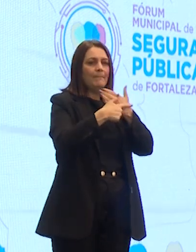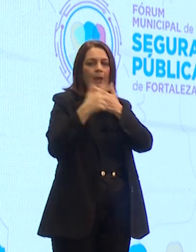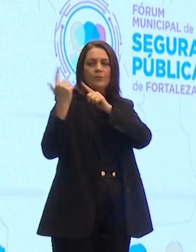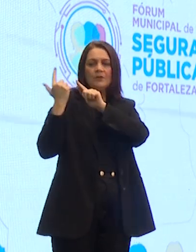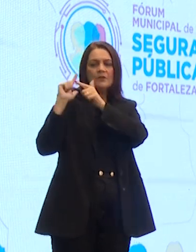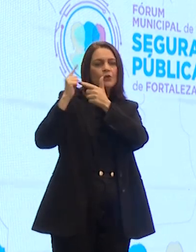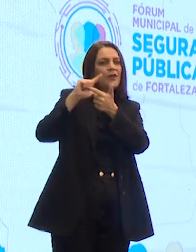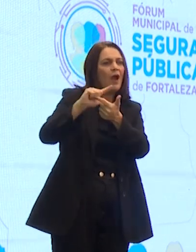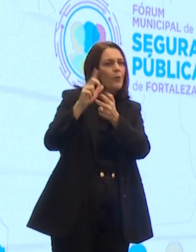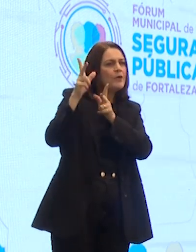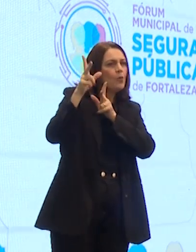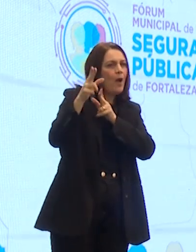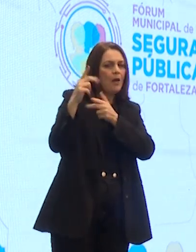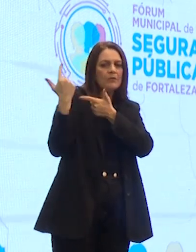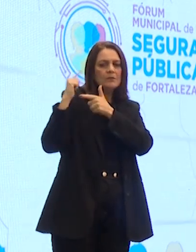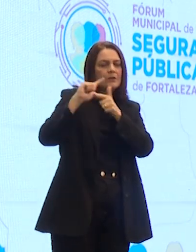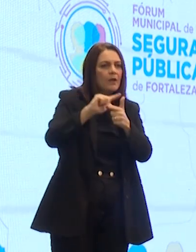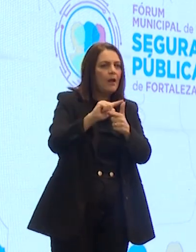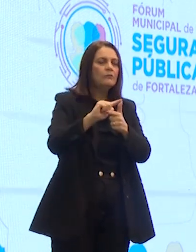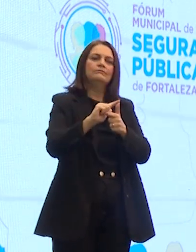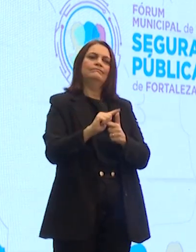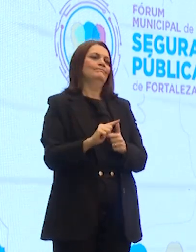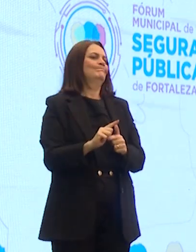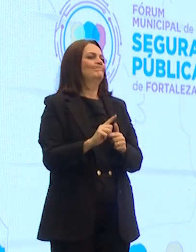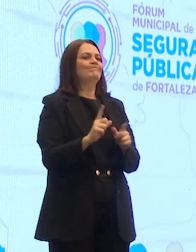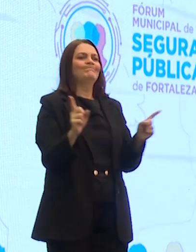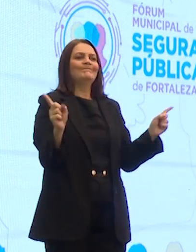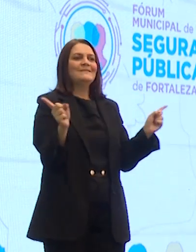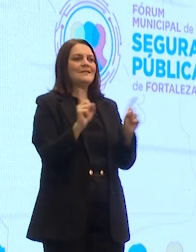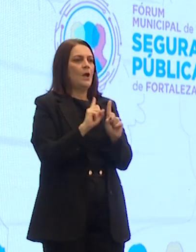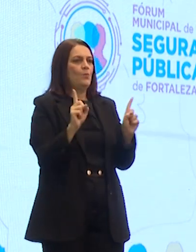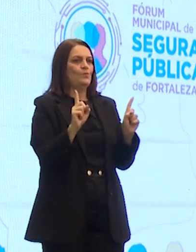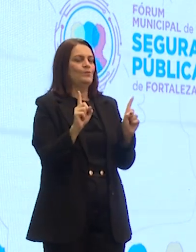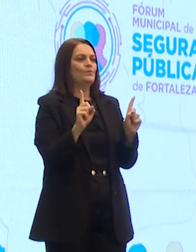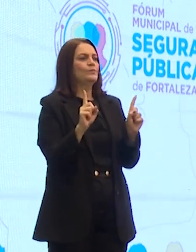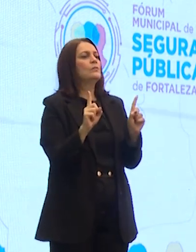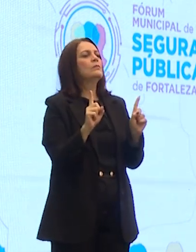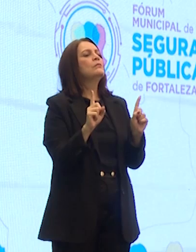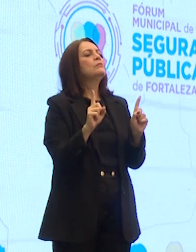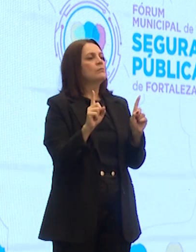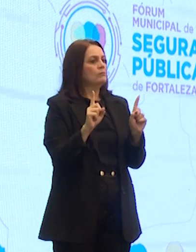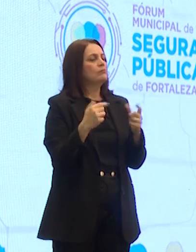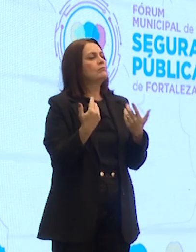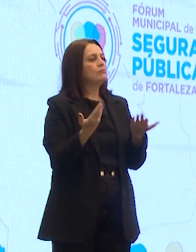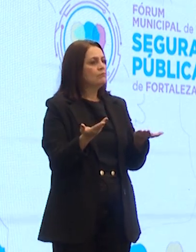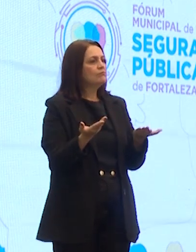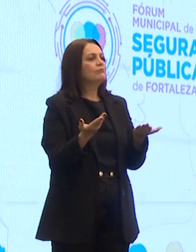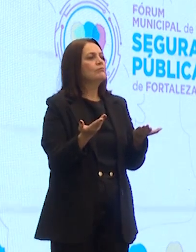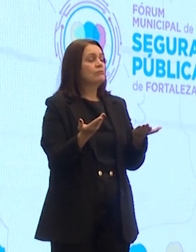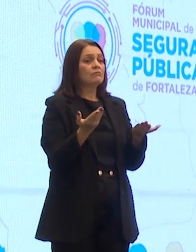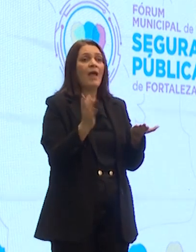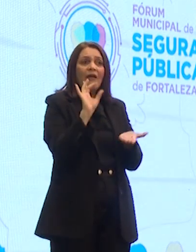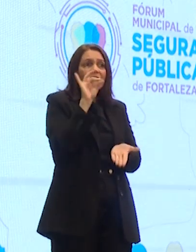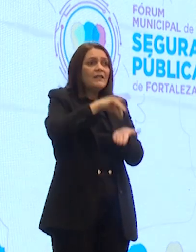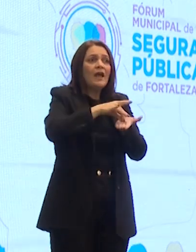configuração tradicional? Não! Quem diz isso? Sua Excelência, a